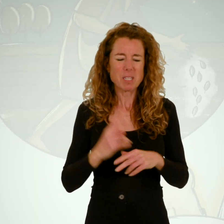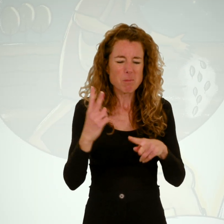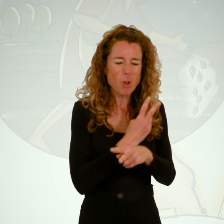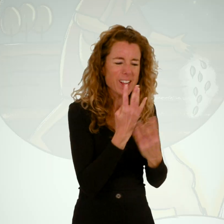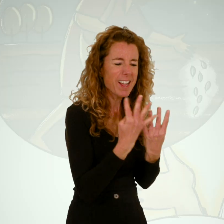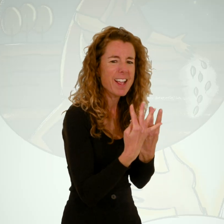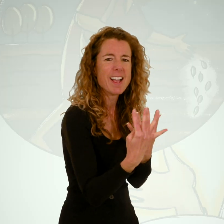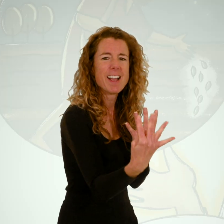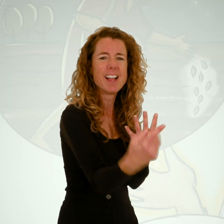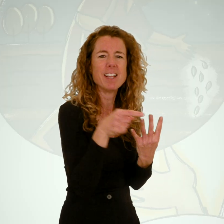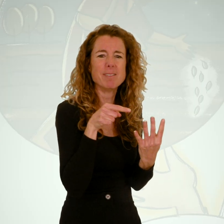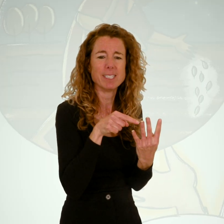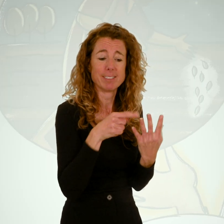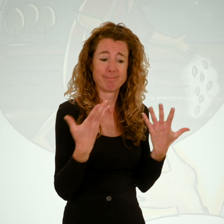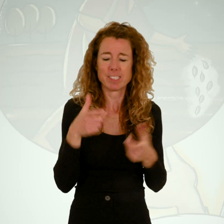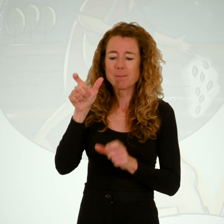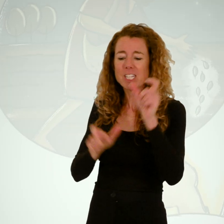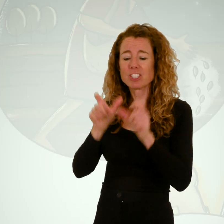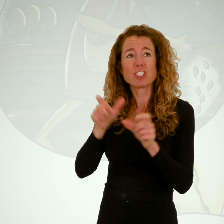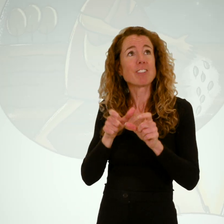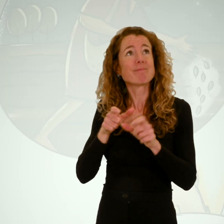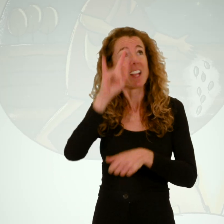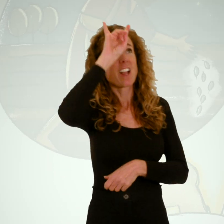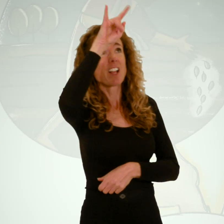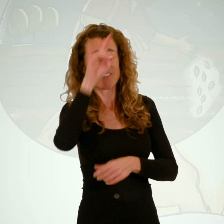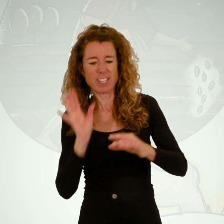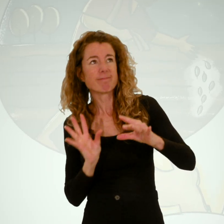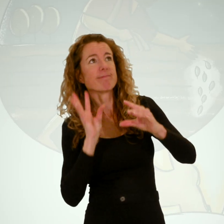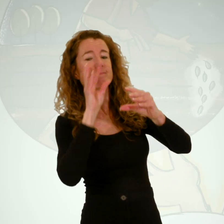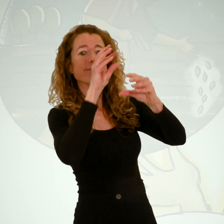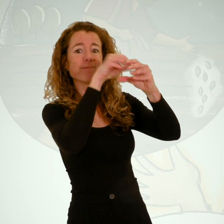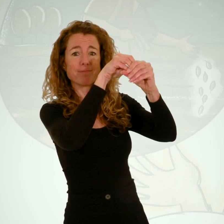La mauvaise herbe, ce sont les gens qui appartiennent à l'esprit du mal.